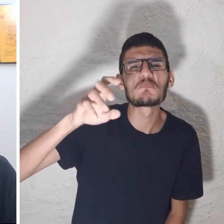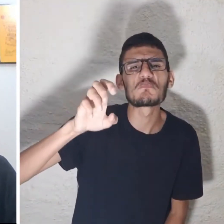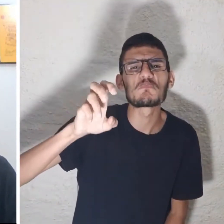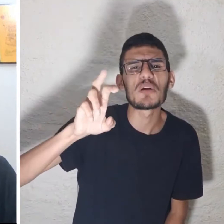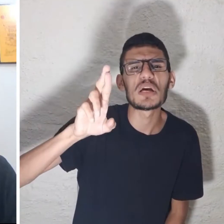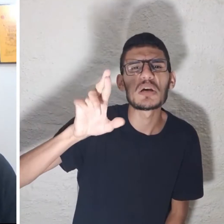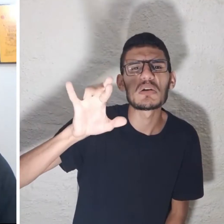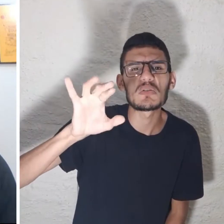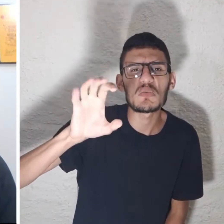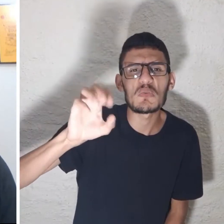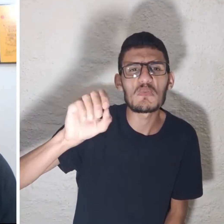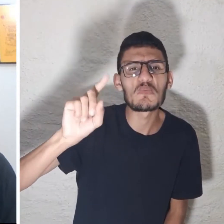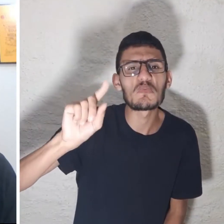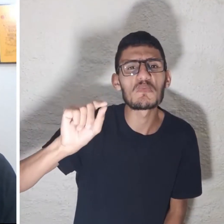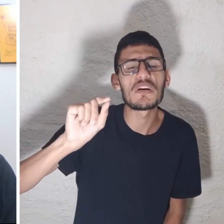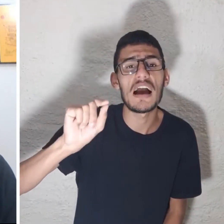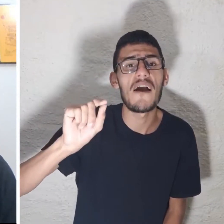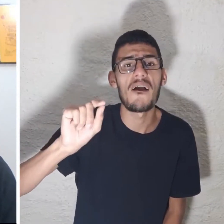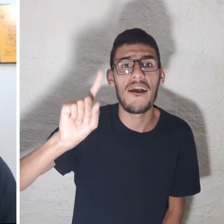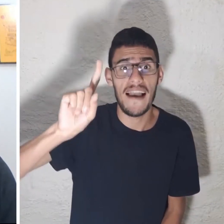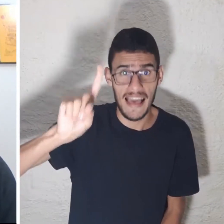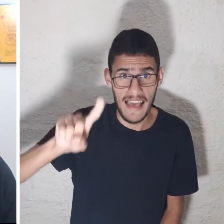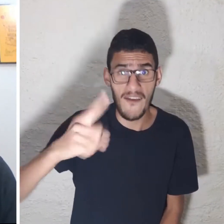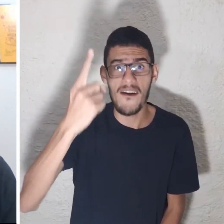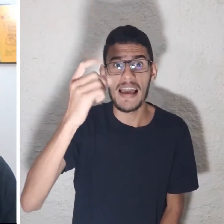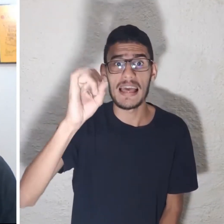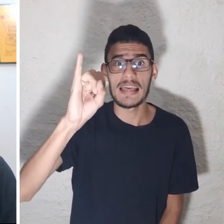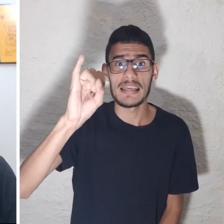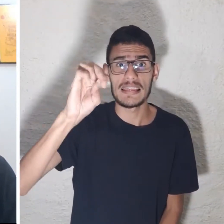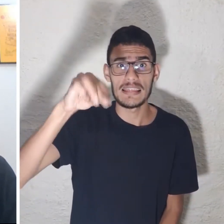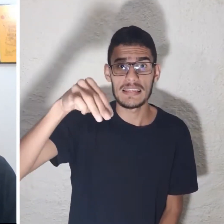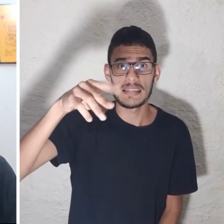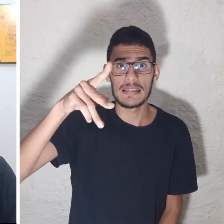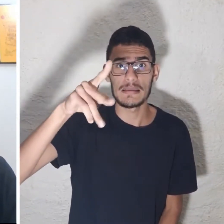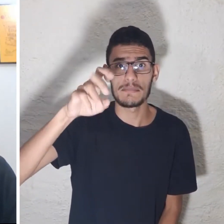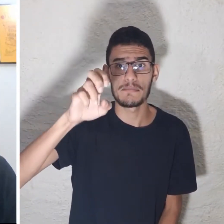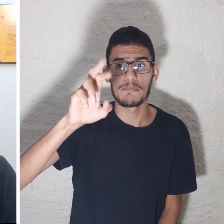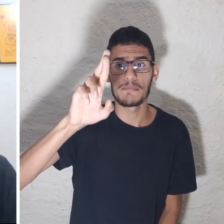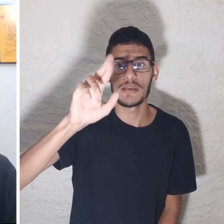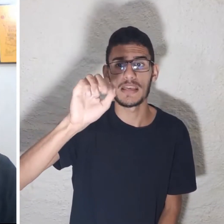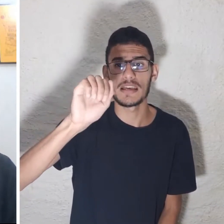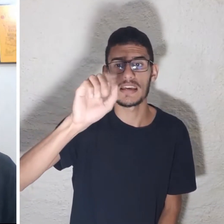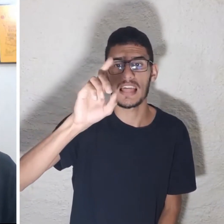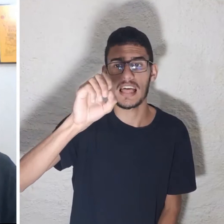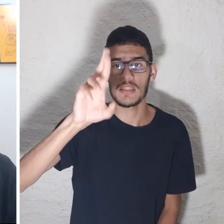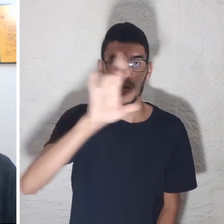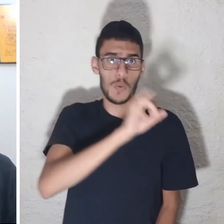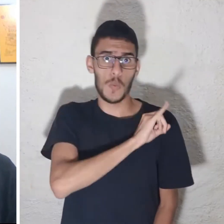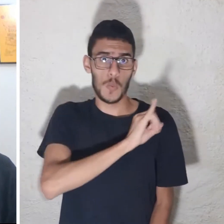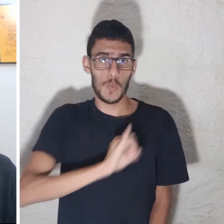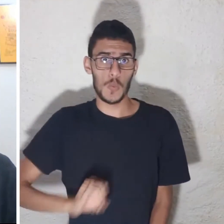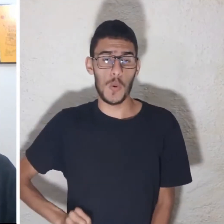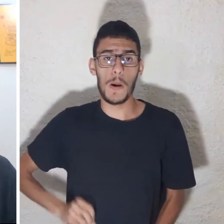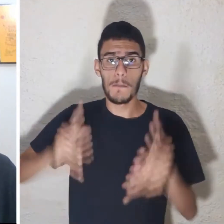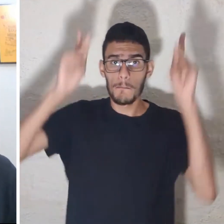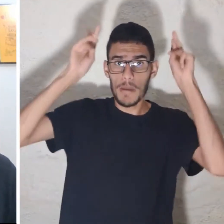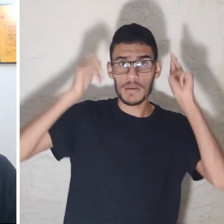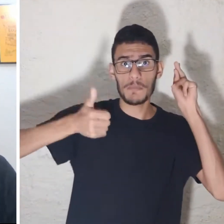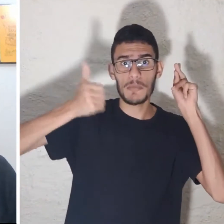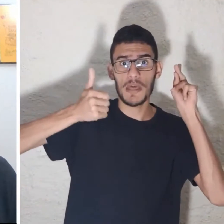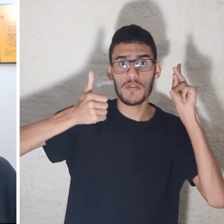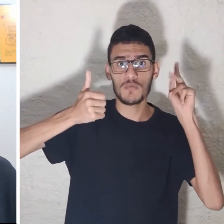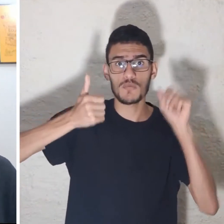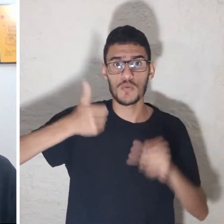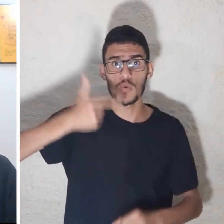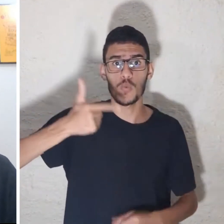Porque o nosso país, nesse período, foi governado por imperadores. Nós tivemos o Dom Pedro I e depois o Dom Pedro